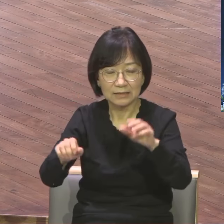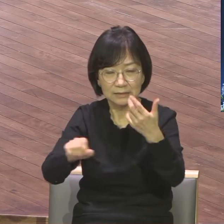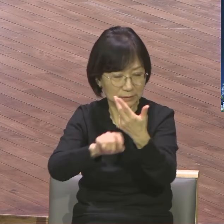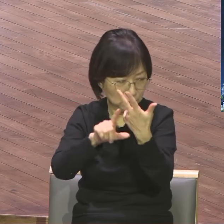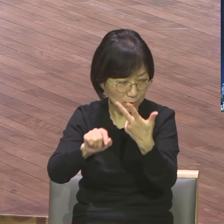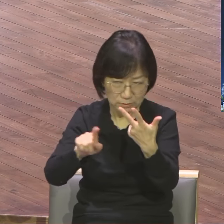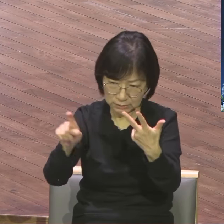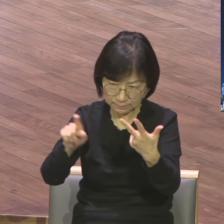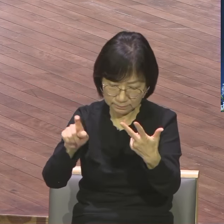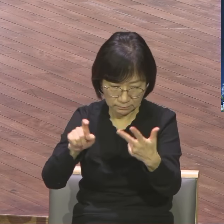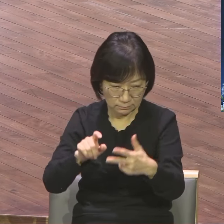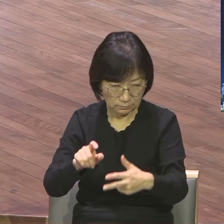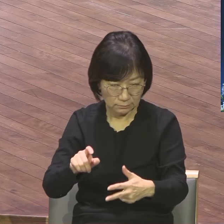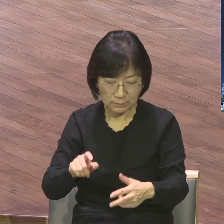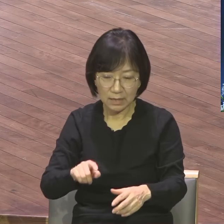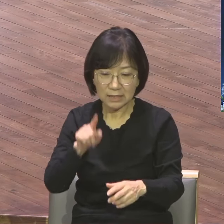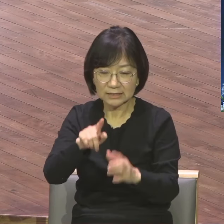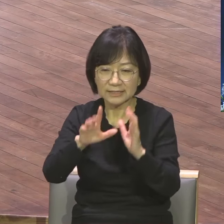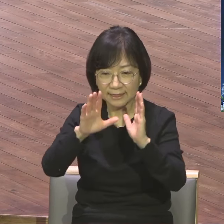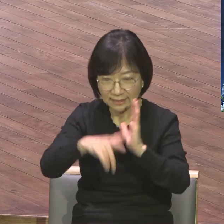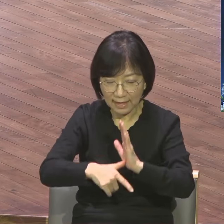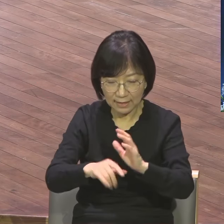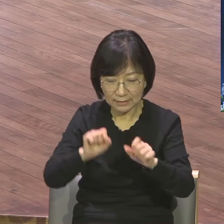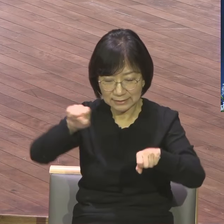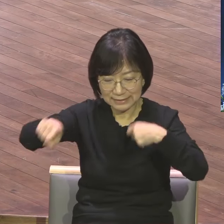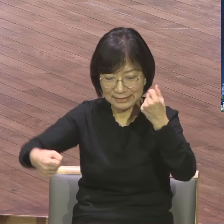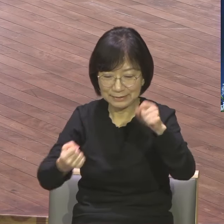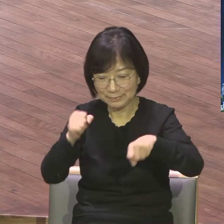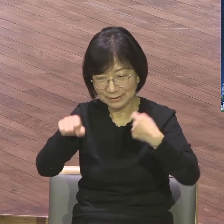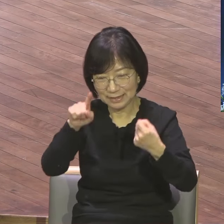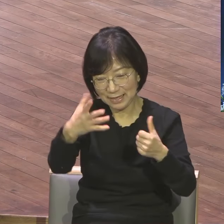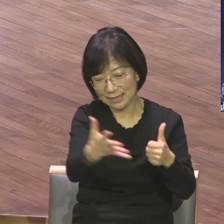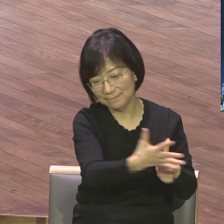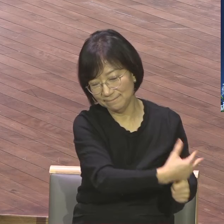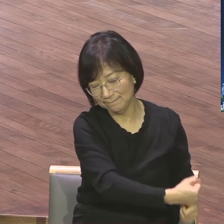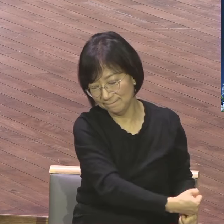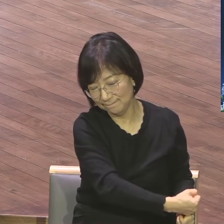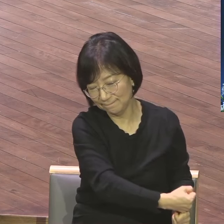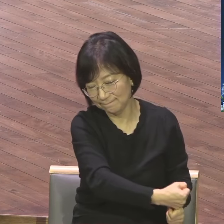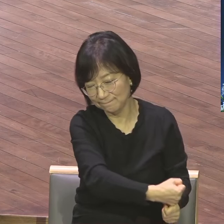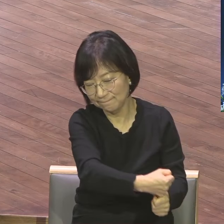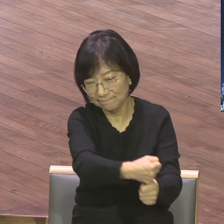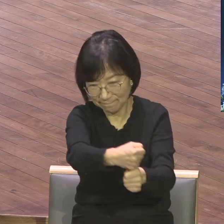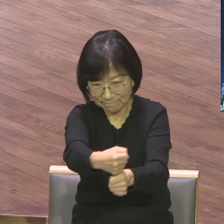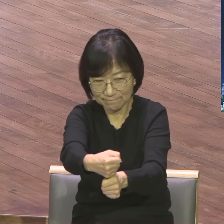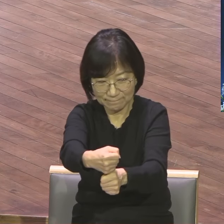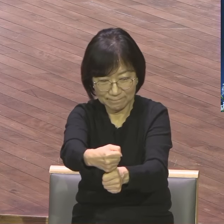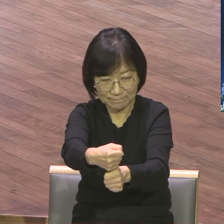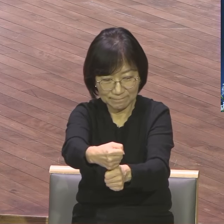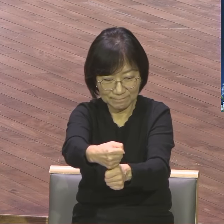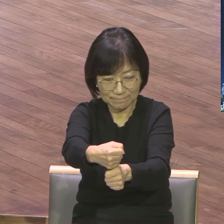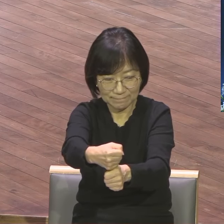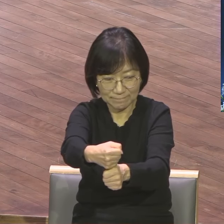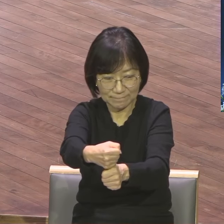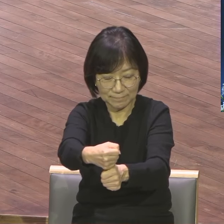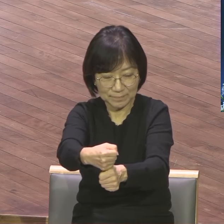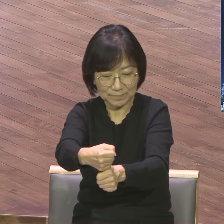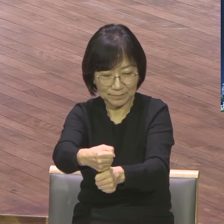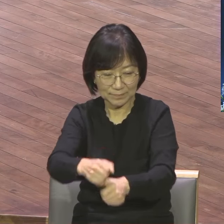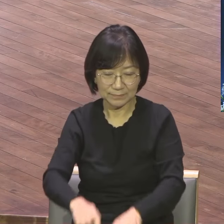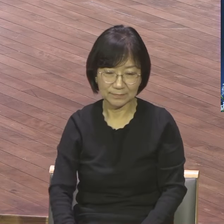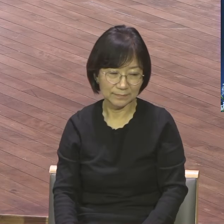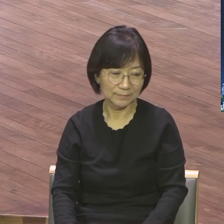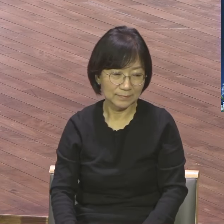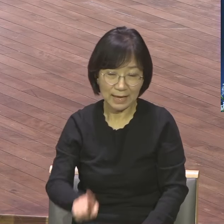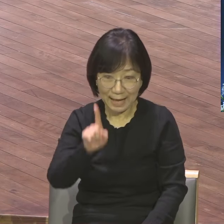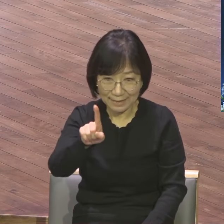대속죄일이라는 거예요. 이때도 한 제물을 갖고 옵니다. 이때는 두 마리의 염소를 선택하고 그 중에 제비 뽑아서 한 염소를 갖고